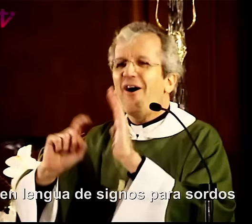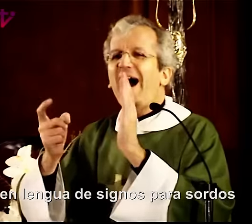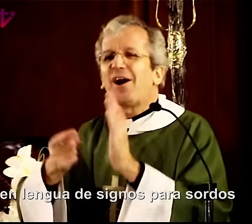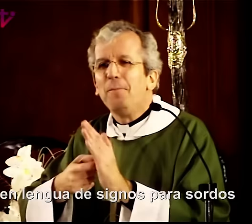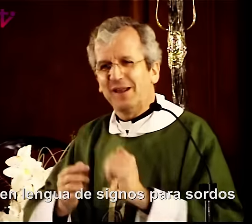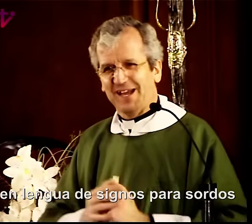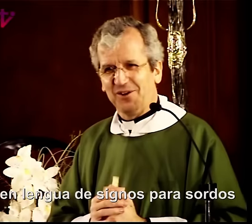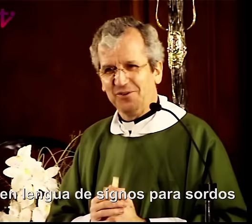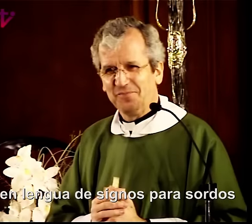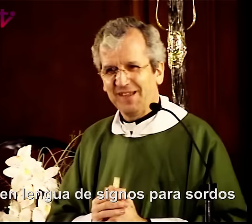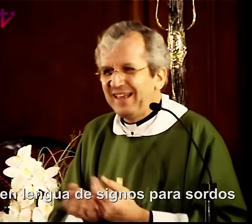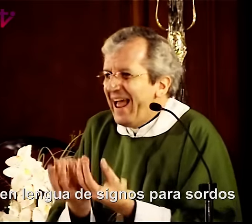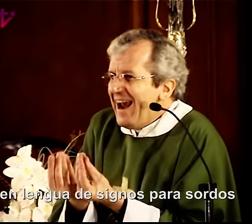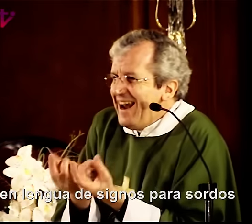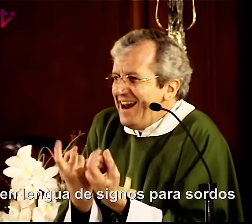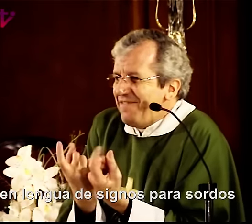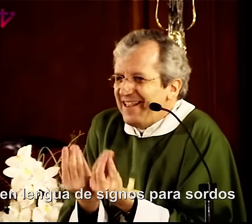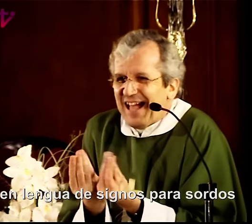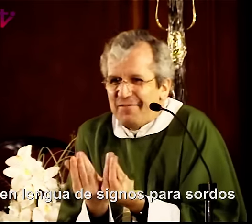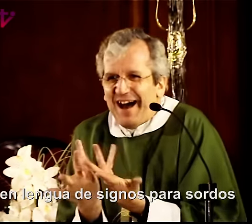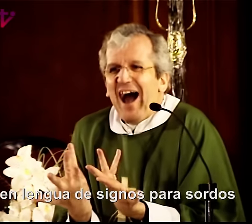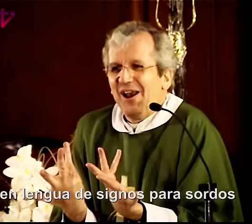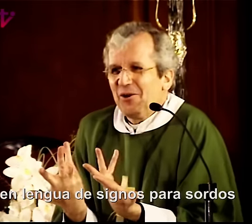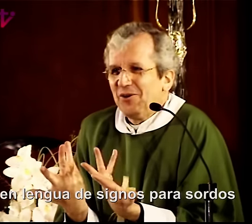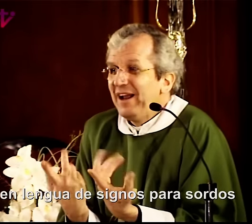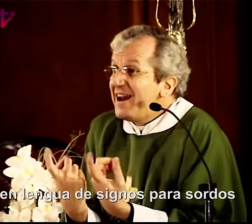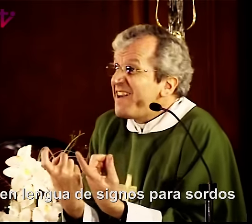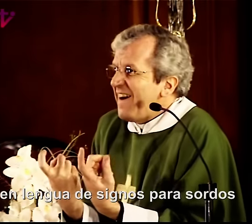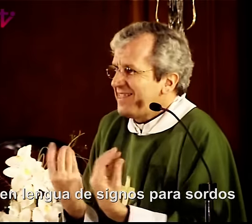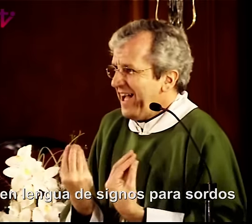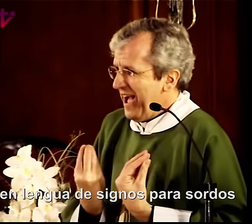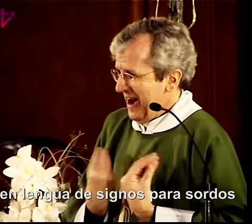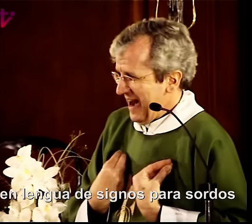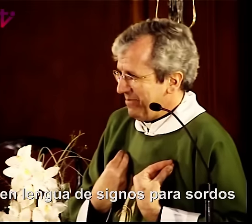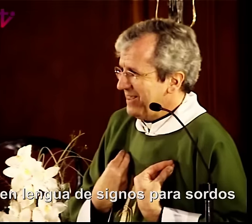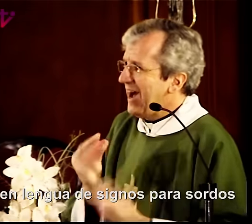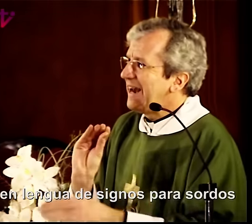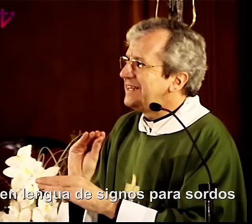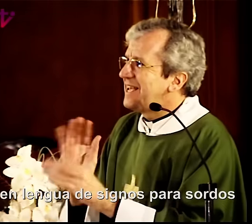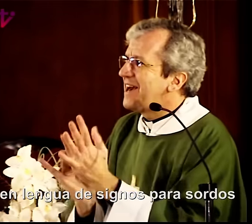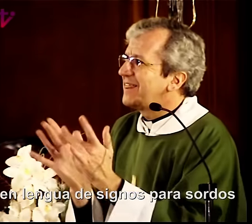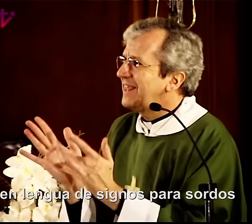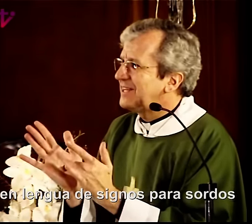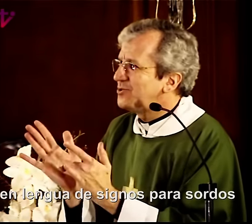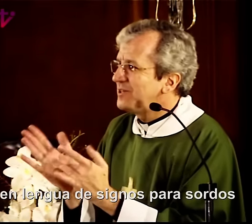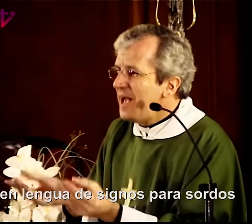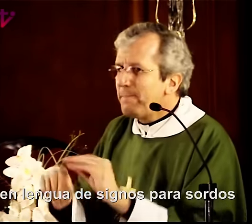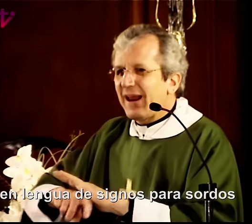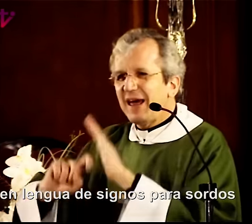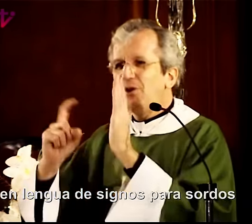a completarlo. Es decir, le faltaba algo, le falta la vida, la enseñanza de Jesús, para darlo